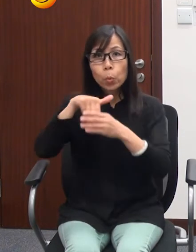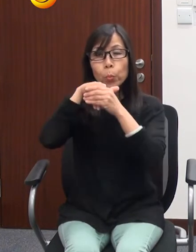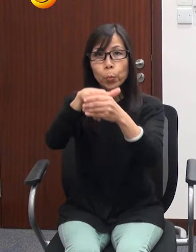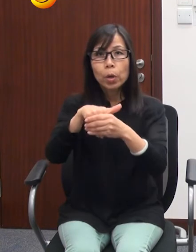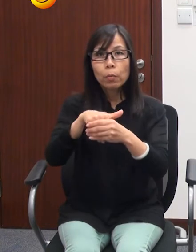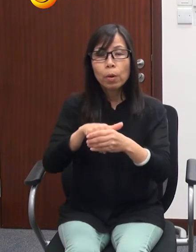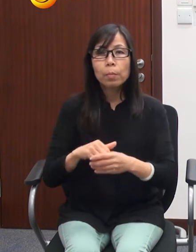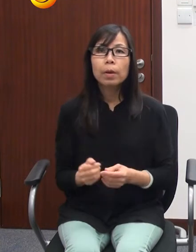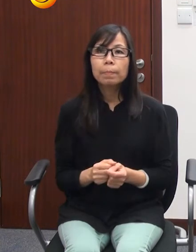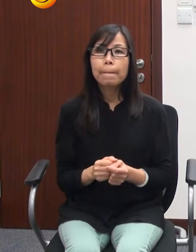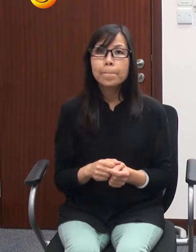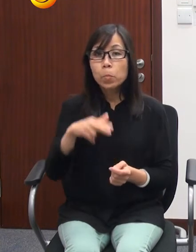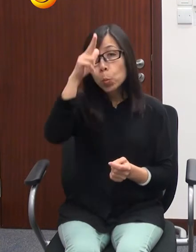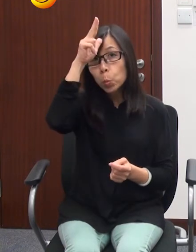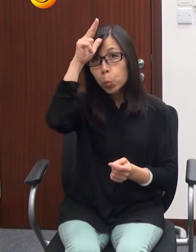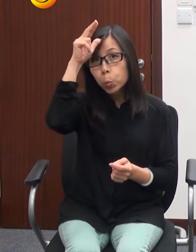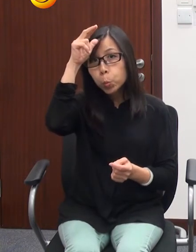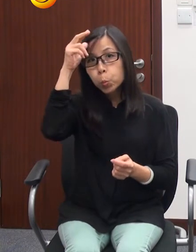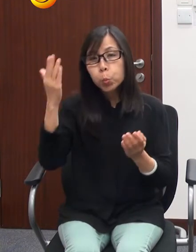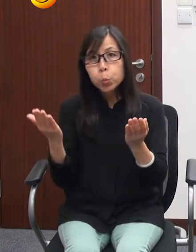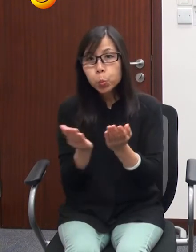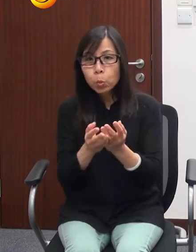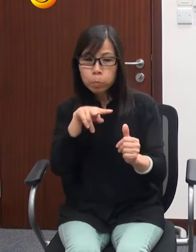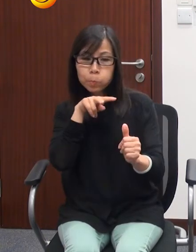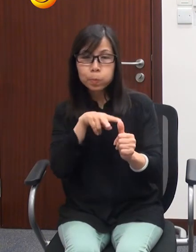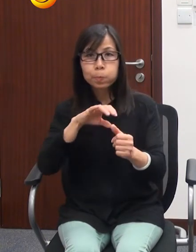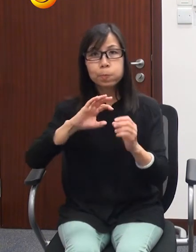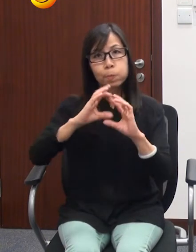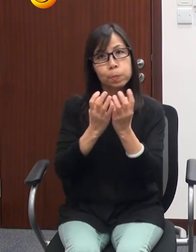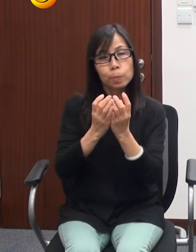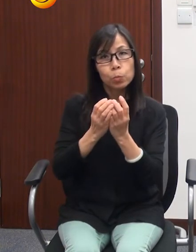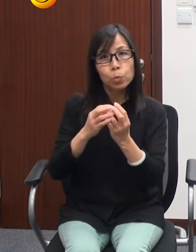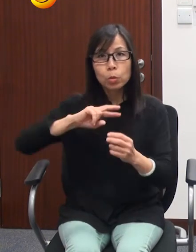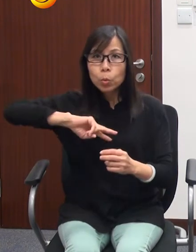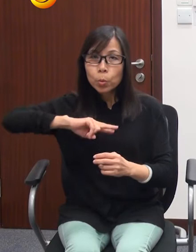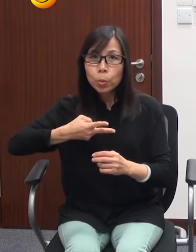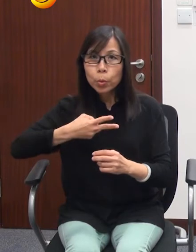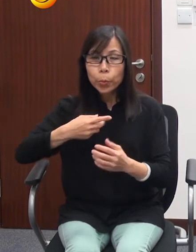例，咁凡係持有任何一隻即係上市嘅